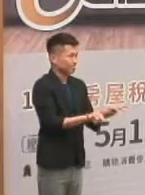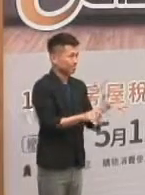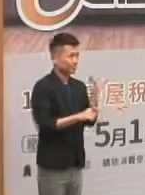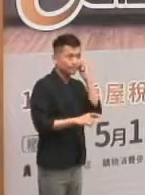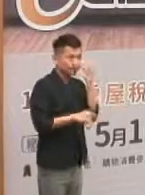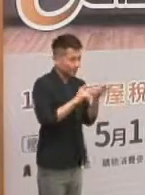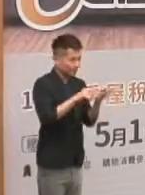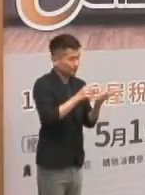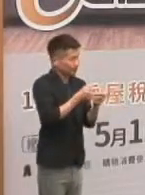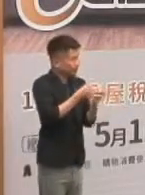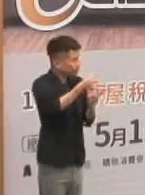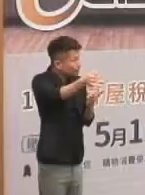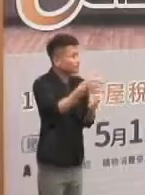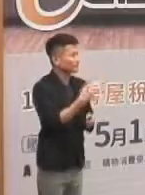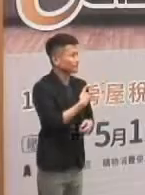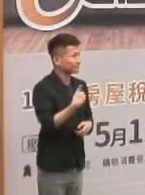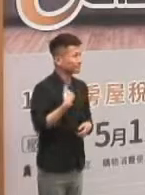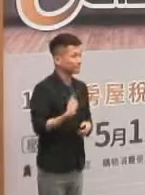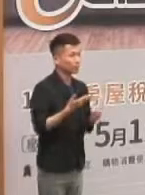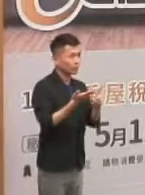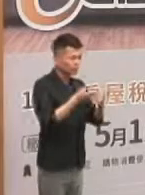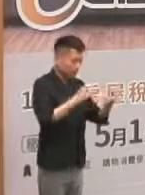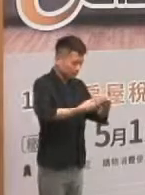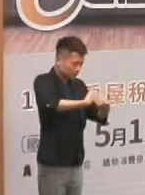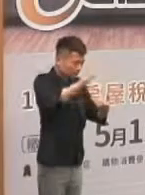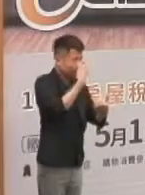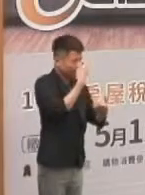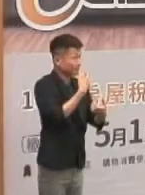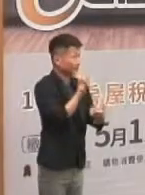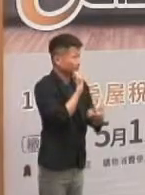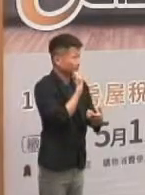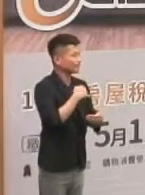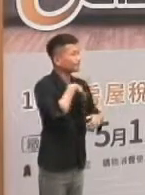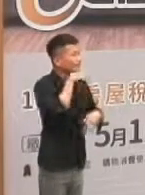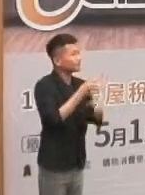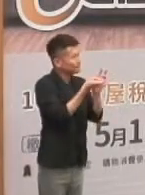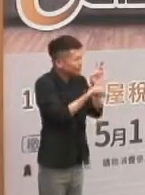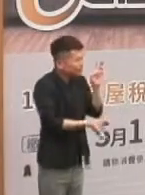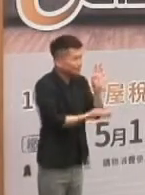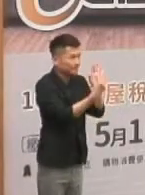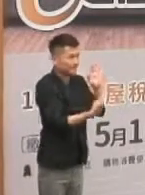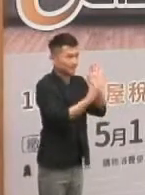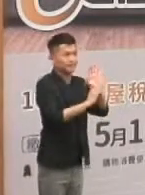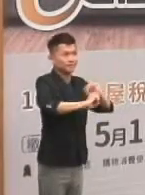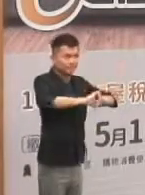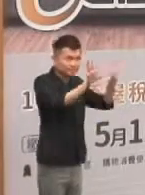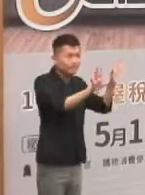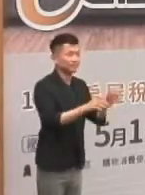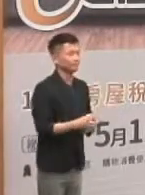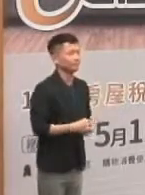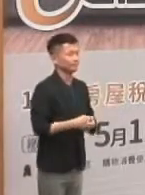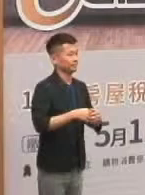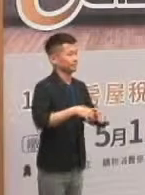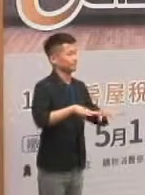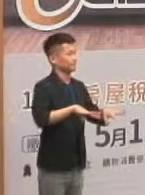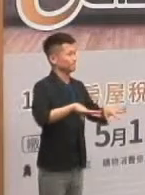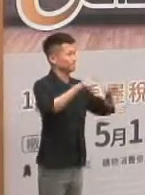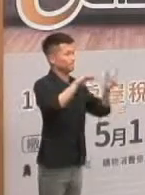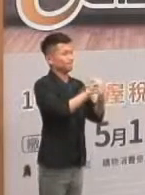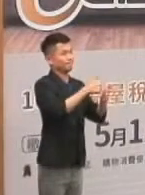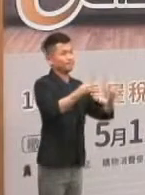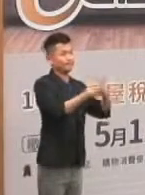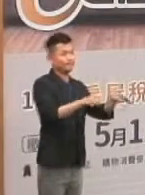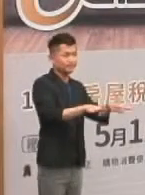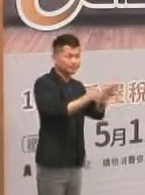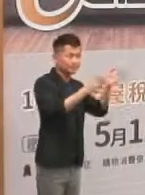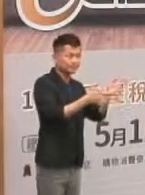缴房屋税，或者是来做查询。待会呢，我们也会跟大家来做更详细的分享。首先也在今天的记者会一